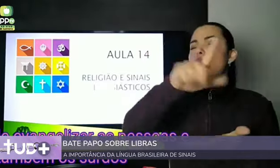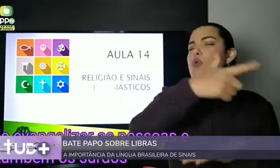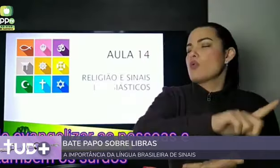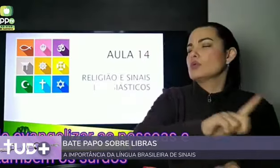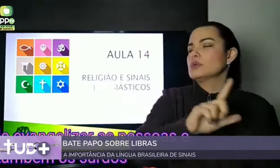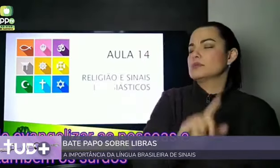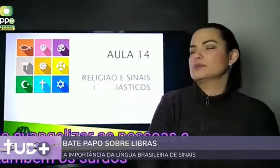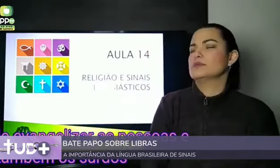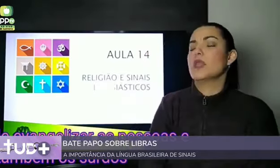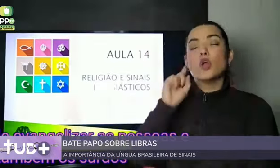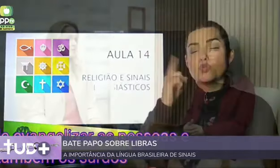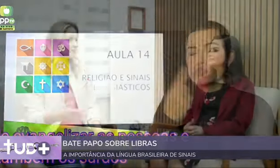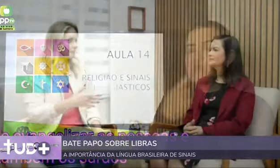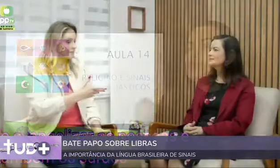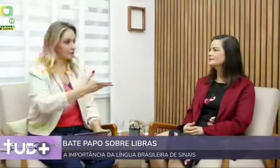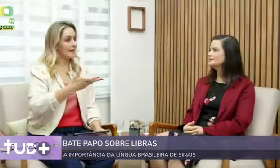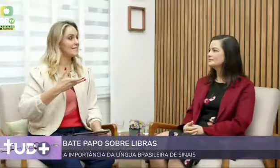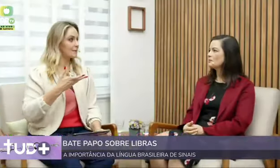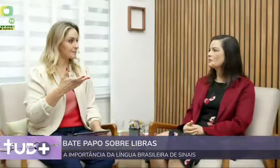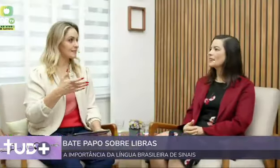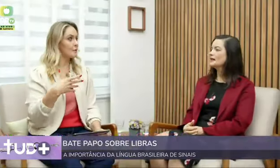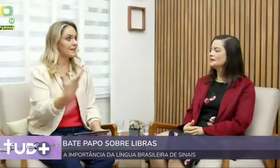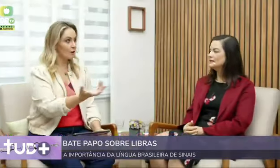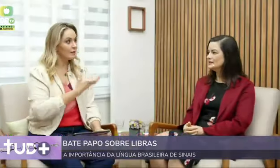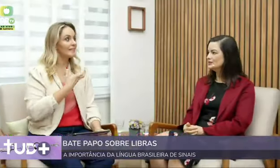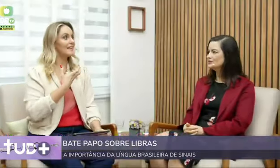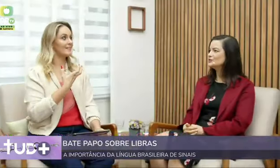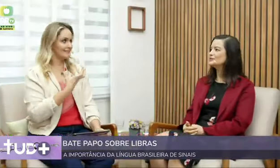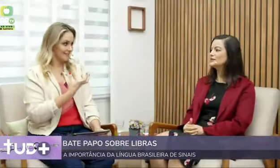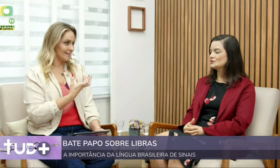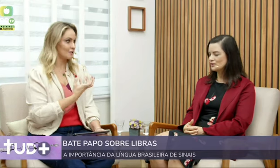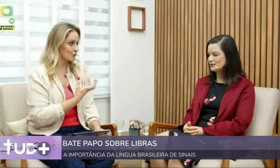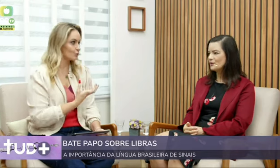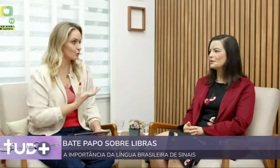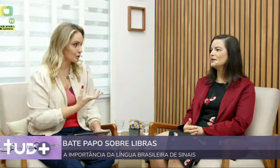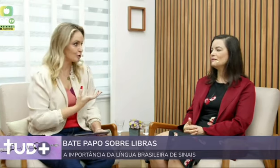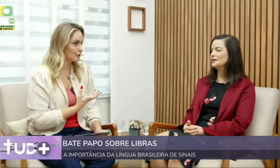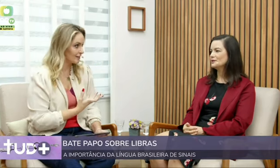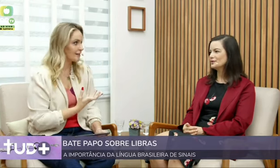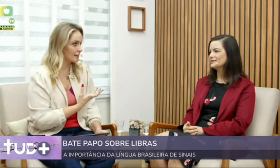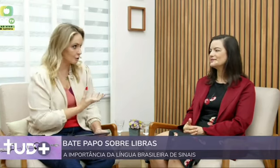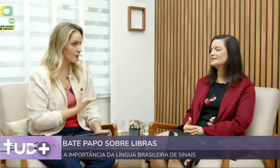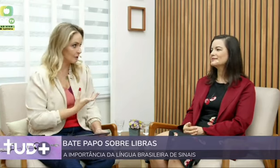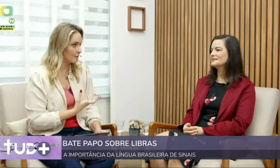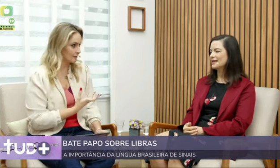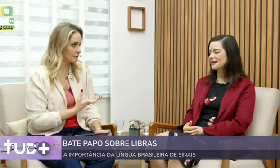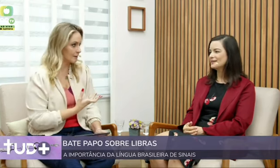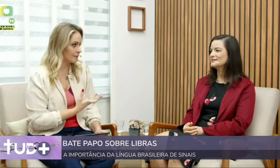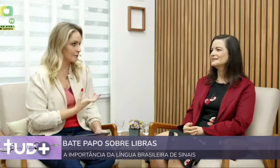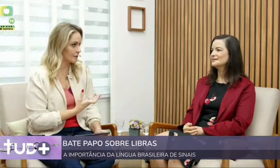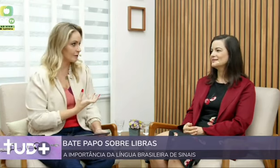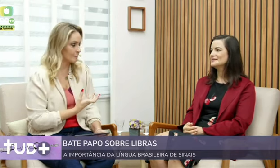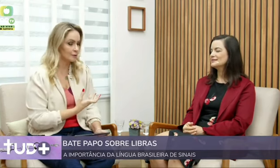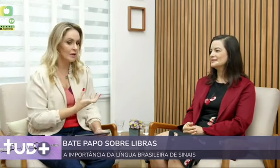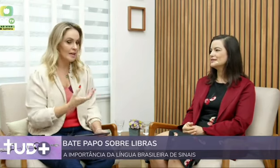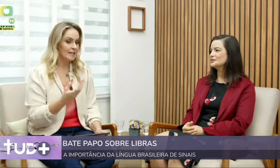encaminhado, talvez. Pelo menos ali para ter uma recepção e acolher este surdo que chega. De um acolhimento, né? Para um acolhimento. Isso.